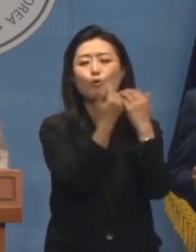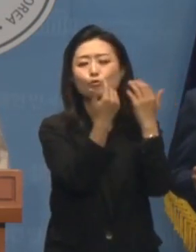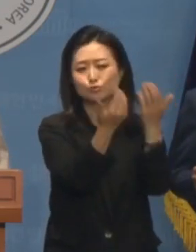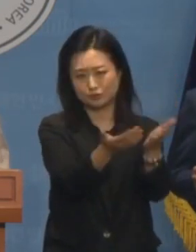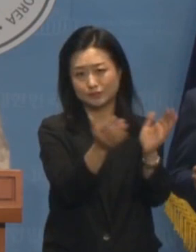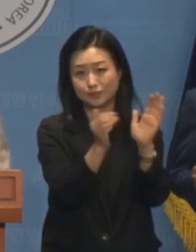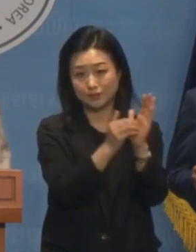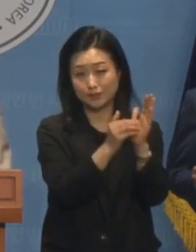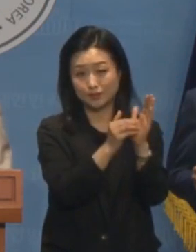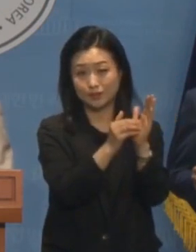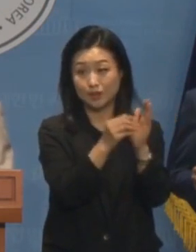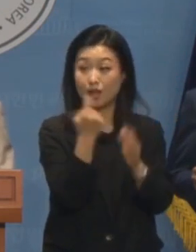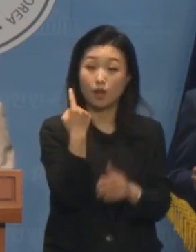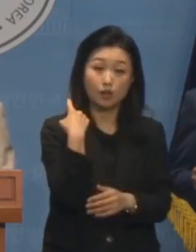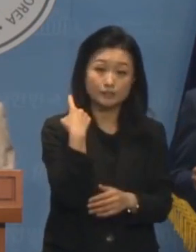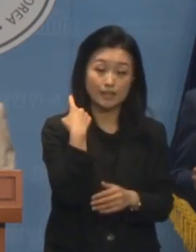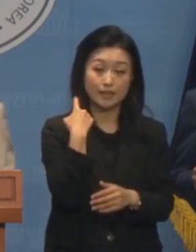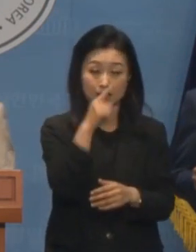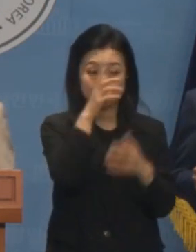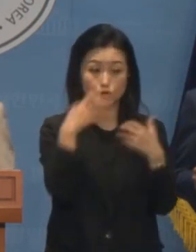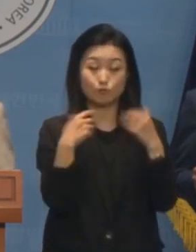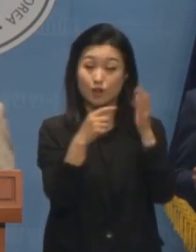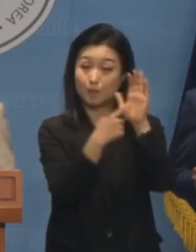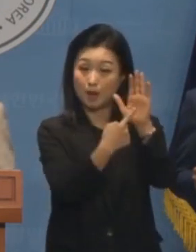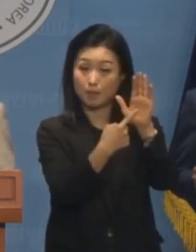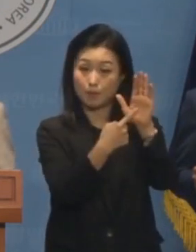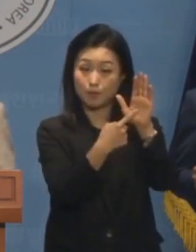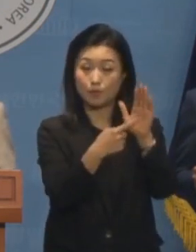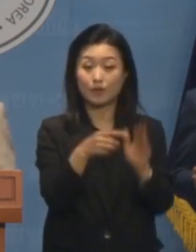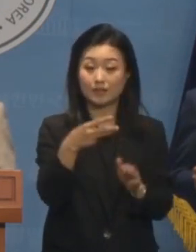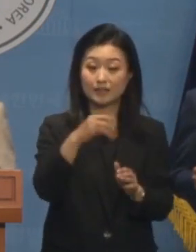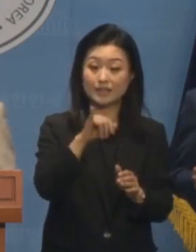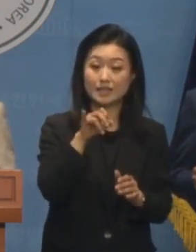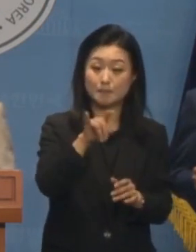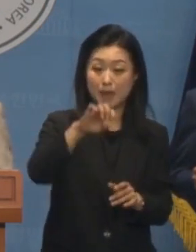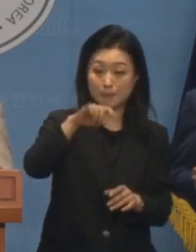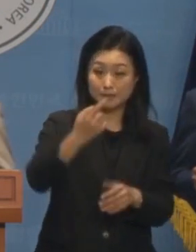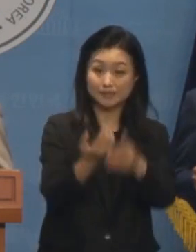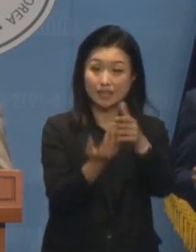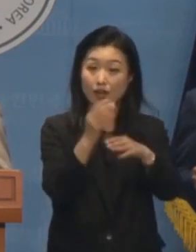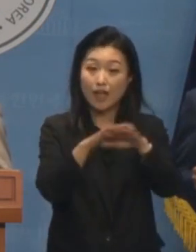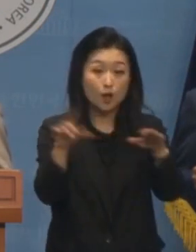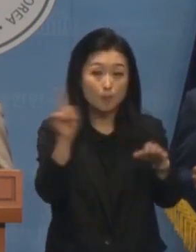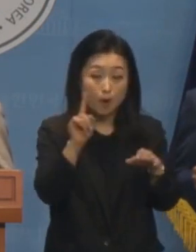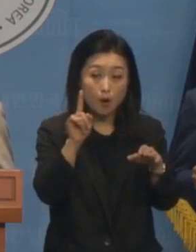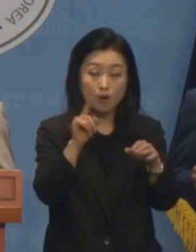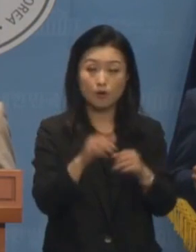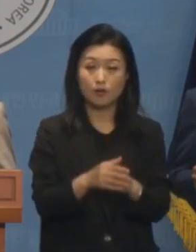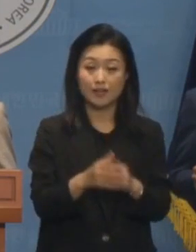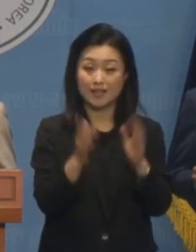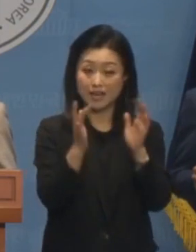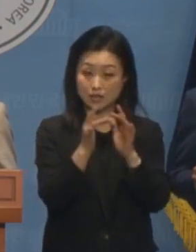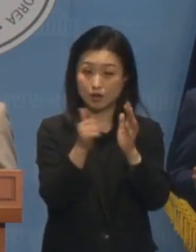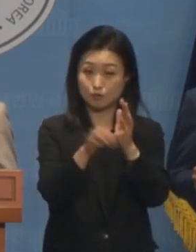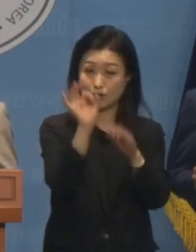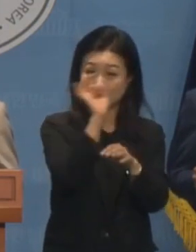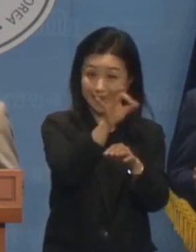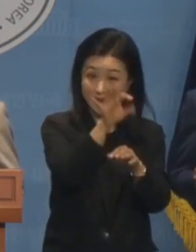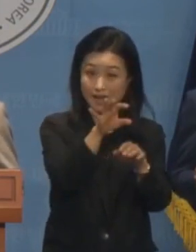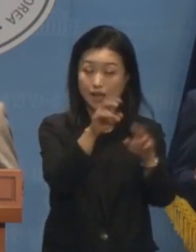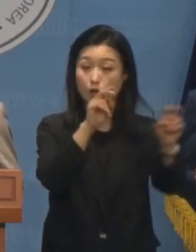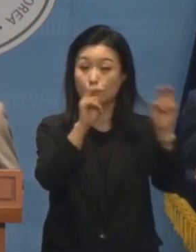선택했습니다. 바로 어제 윤석열 정부가 내세운 티메트 사태 대책은 온라인 플랫폼